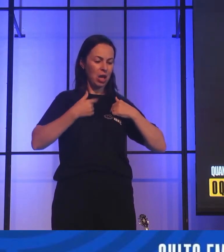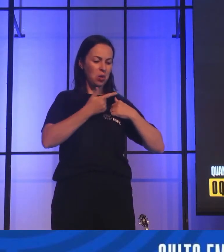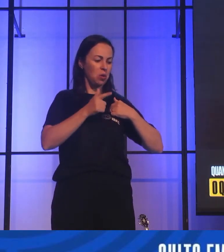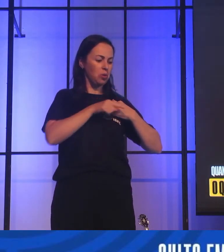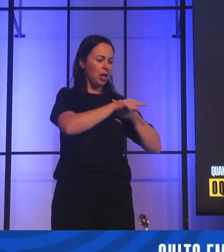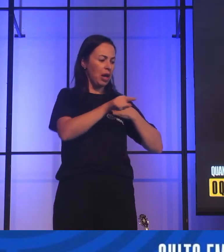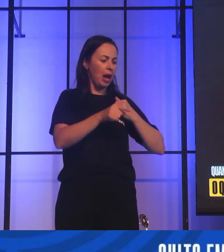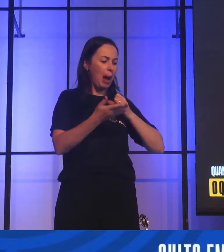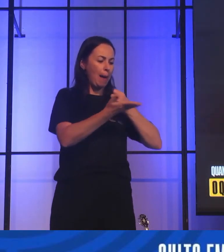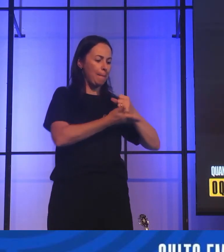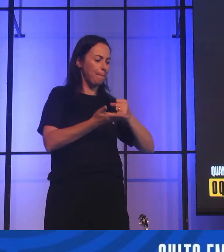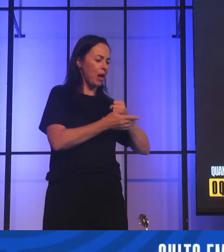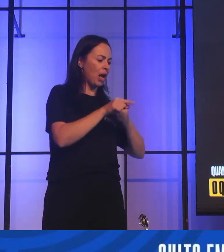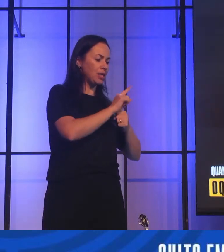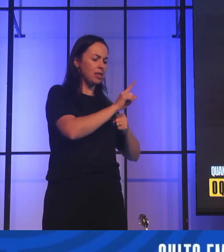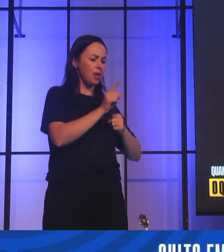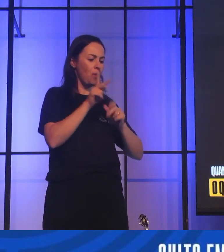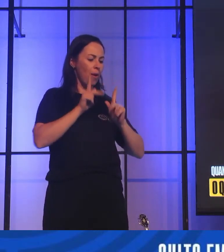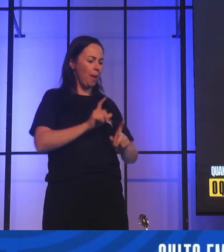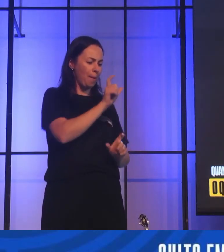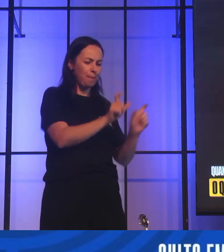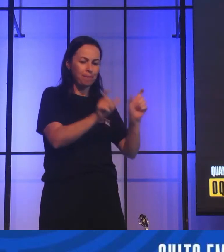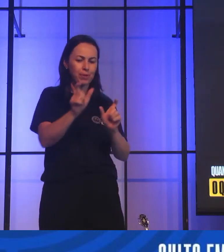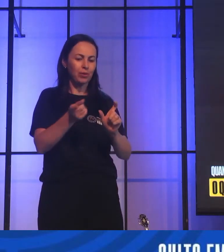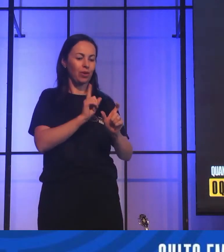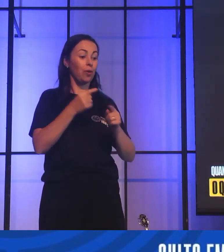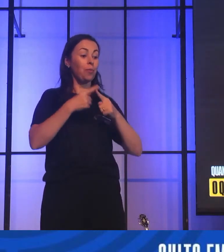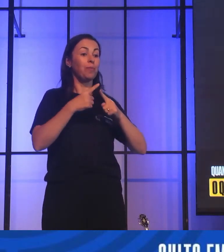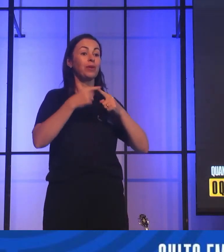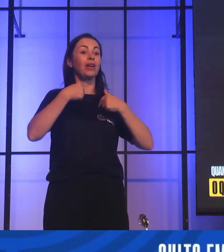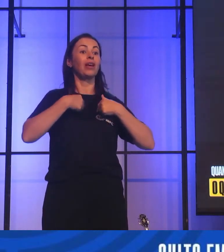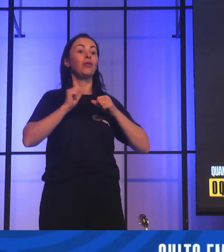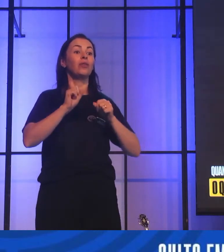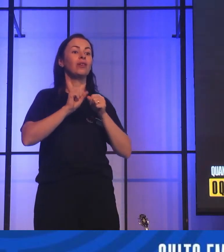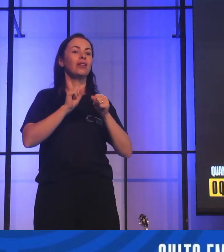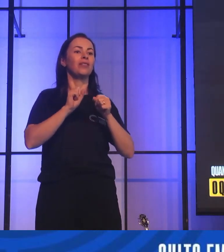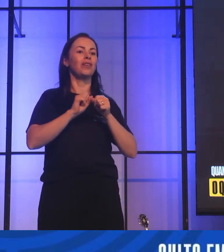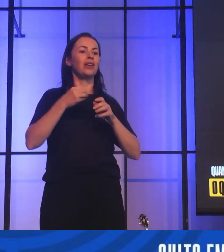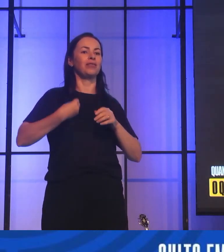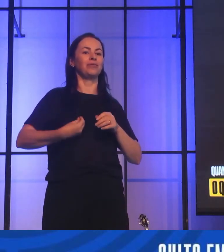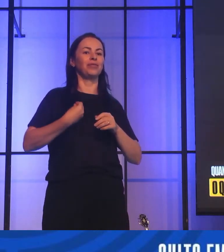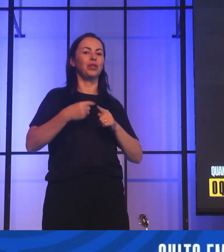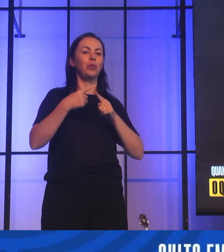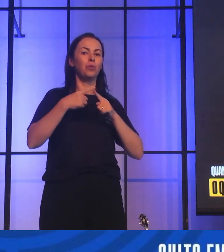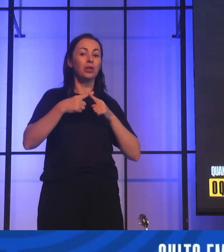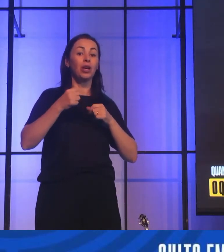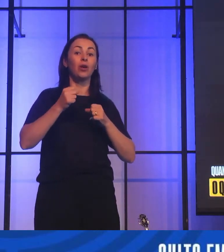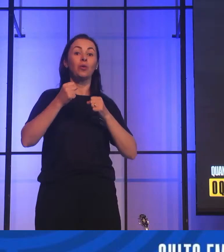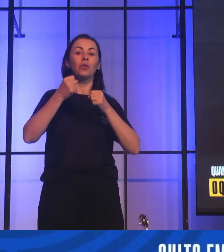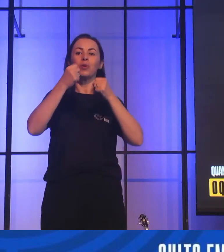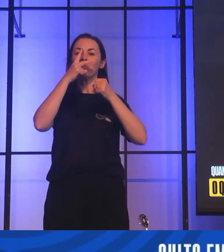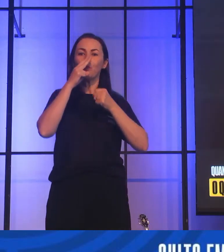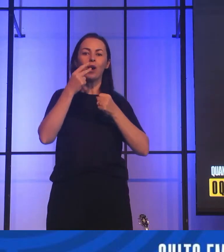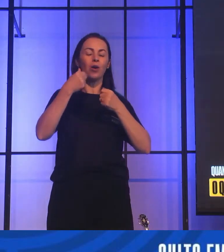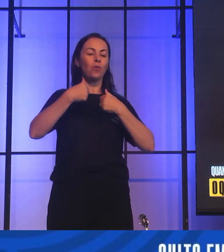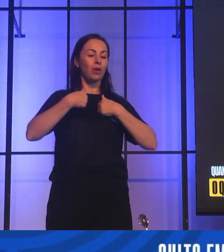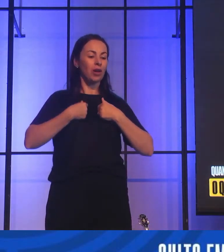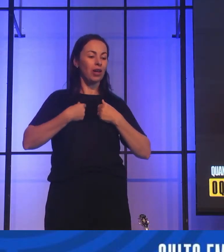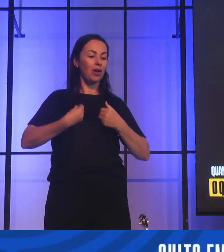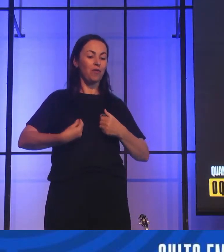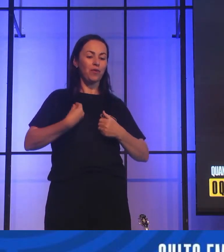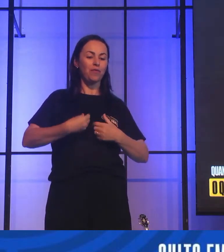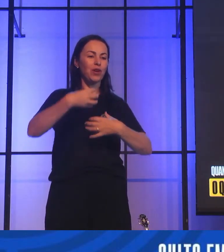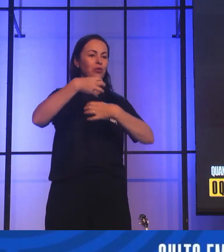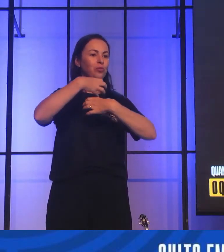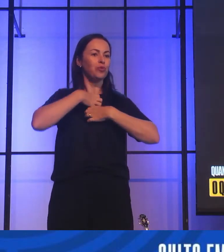fazem ou deixam de fazer, com o que a vida faz com você, é você viver isso que Paulo está dizendo: eu já estou crucificado